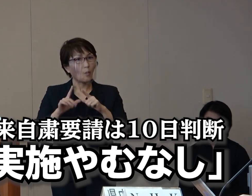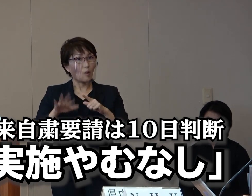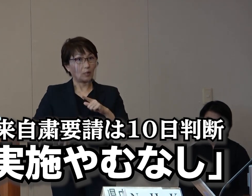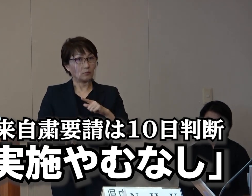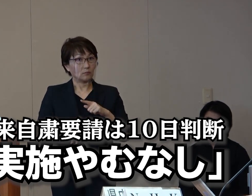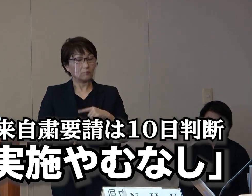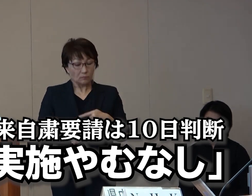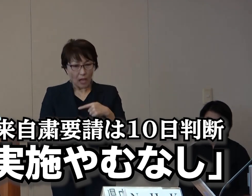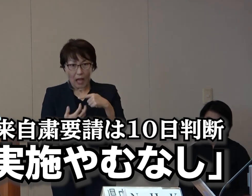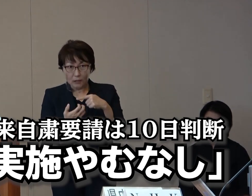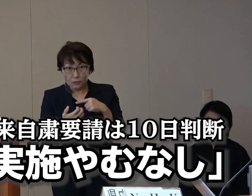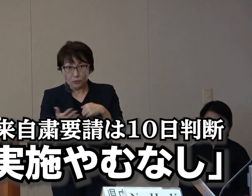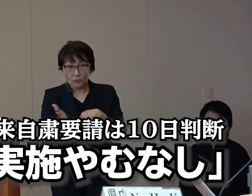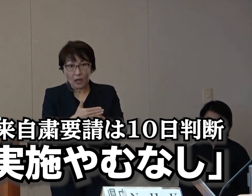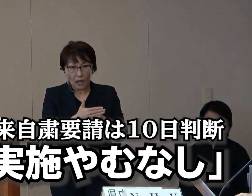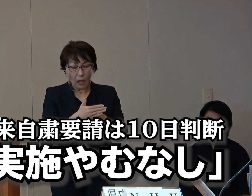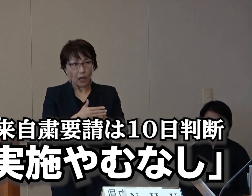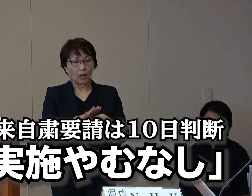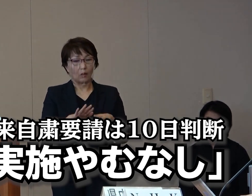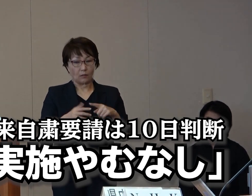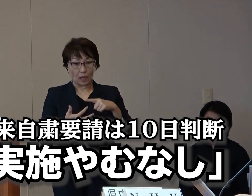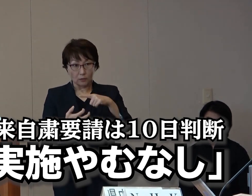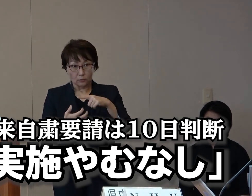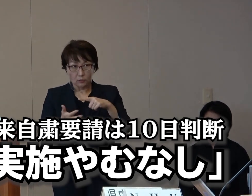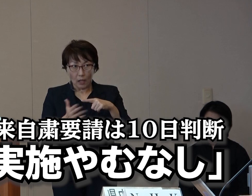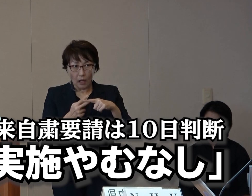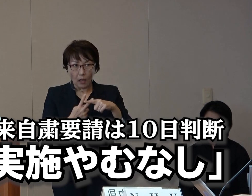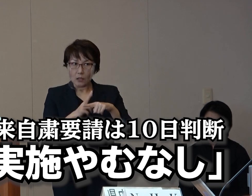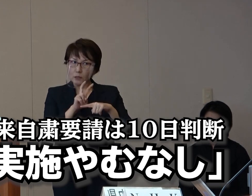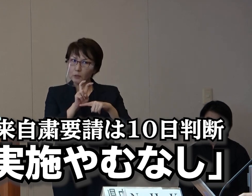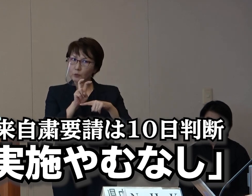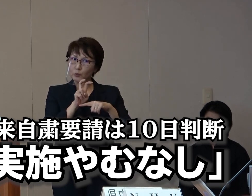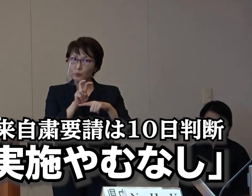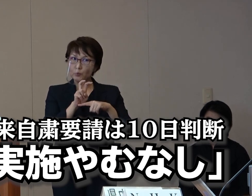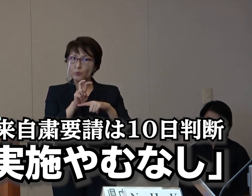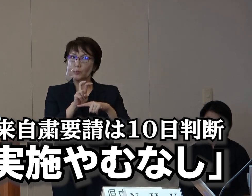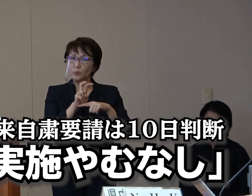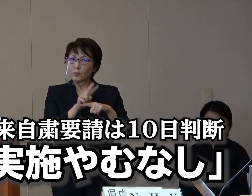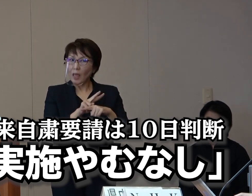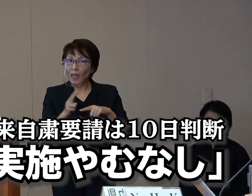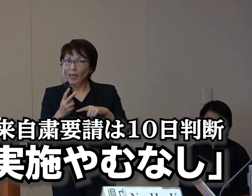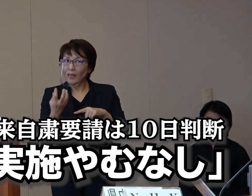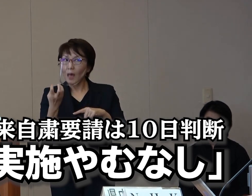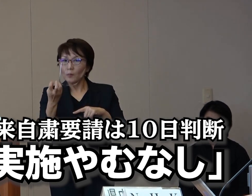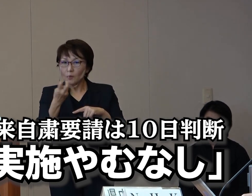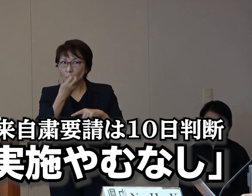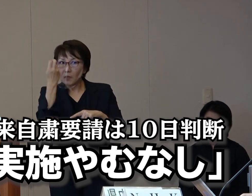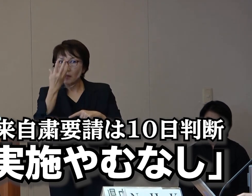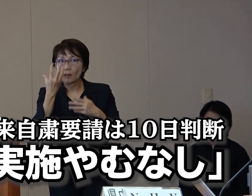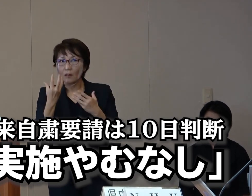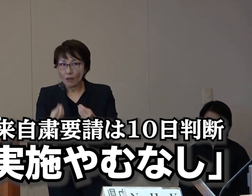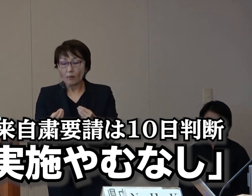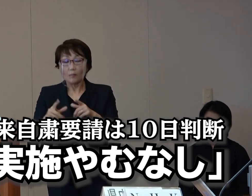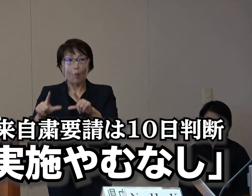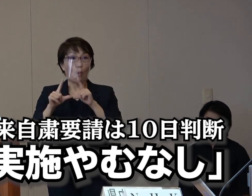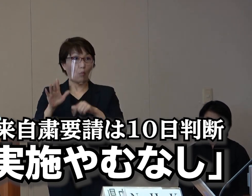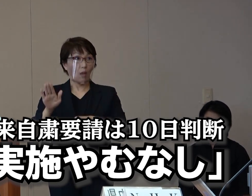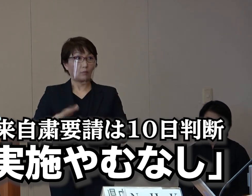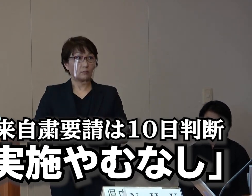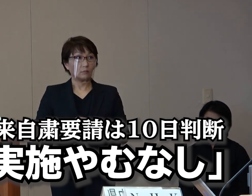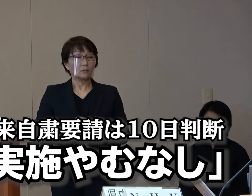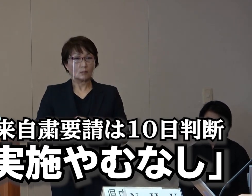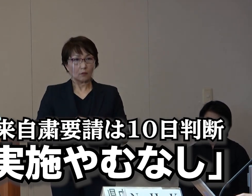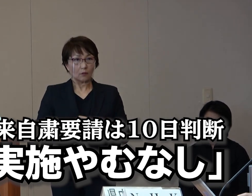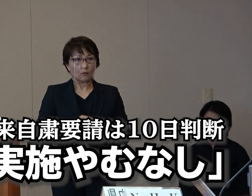89年号から本州20件のみ顔が編み使ったということが報告されています